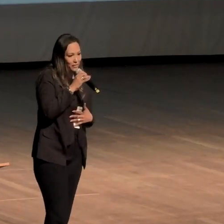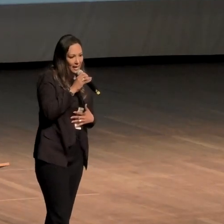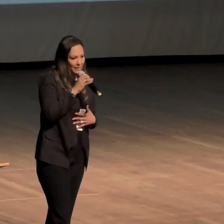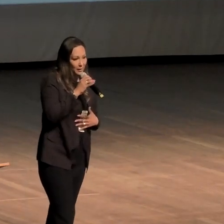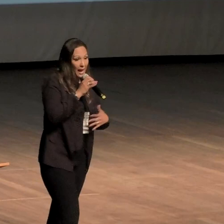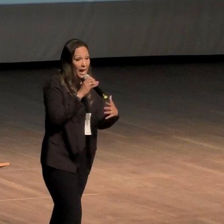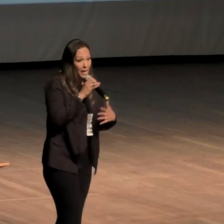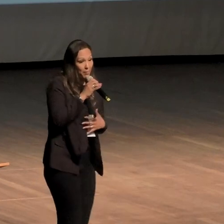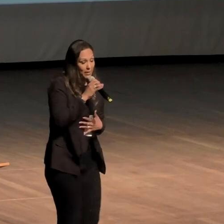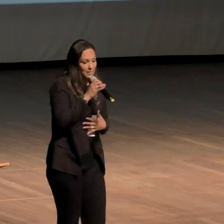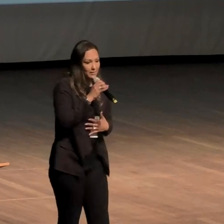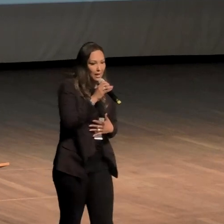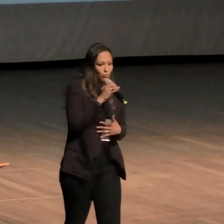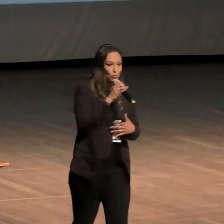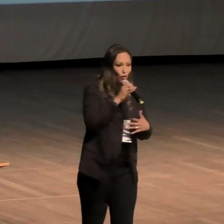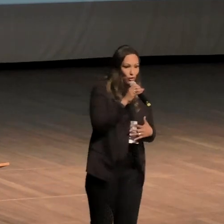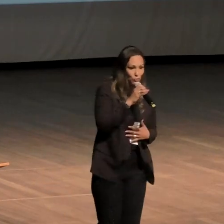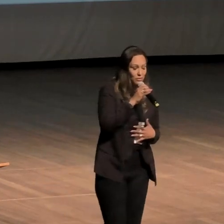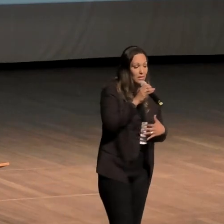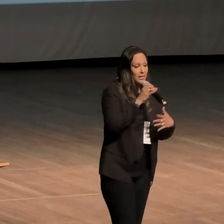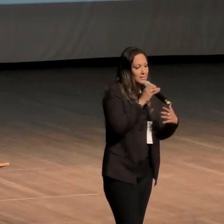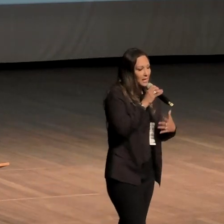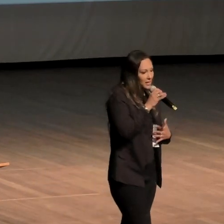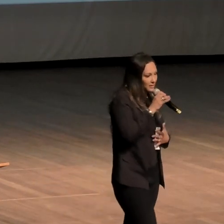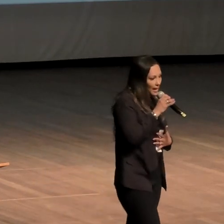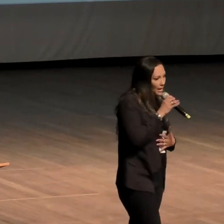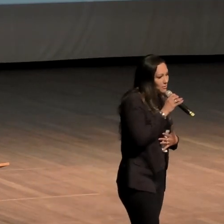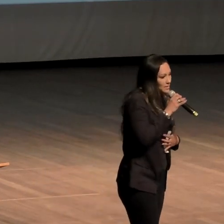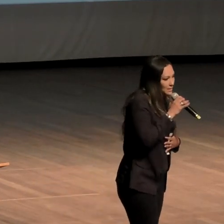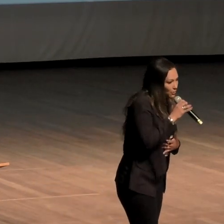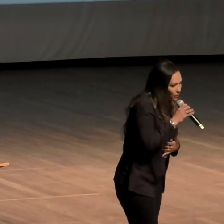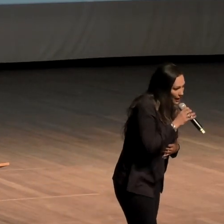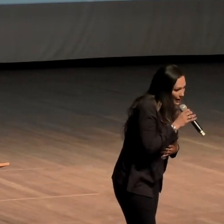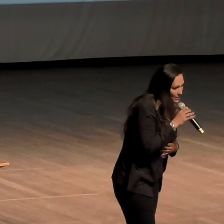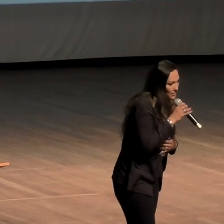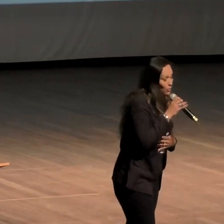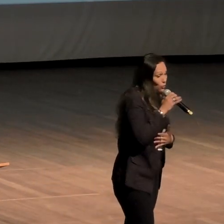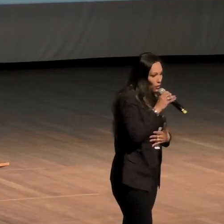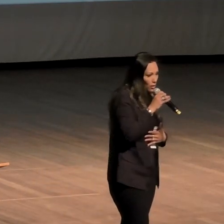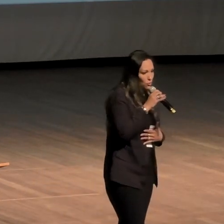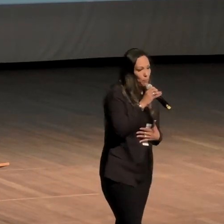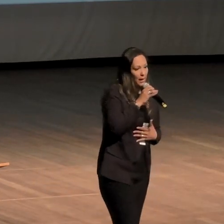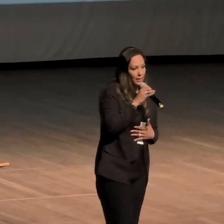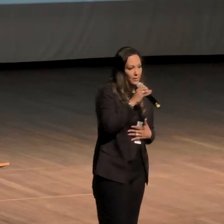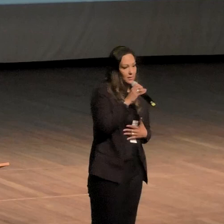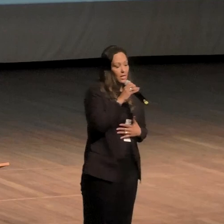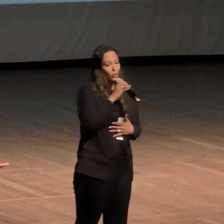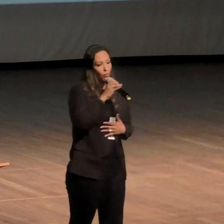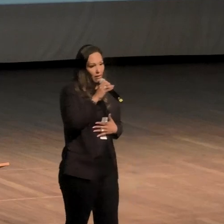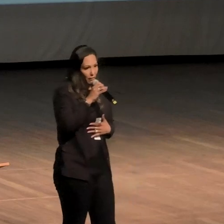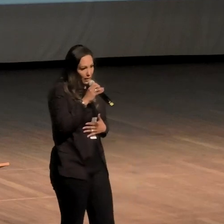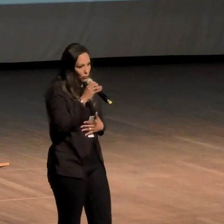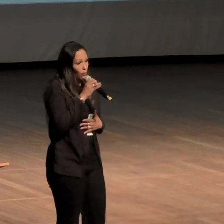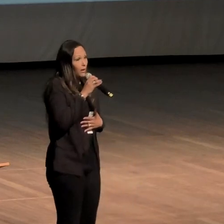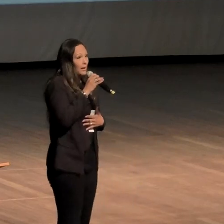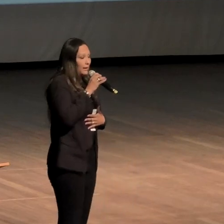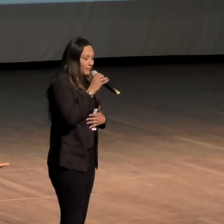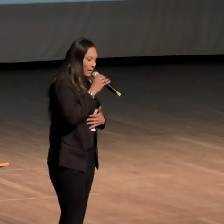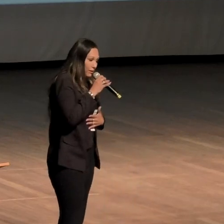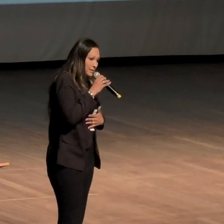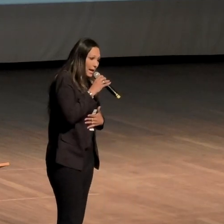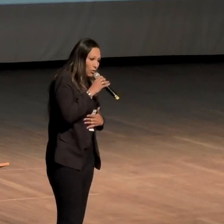desafiada a representar os nossos secretários estaduais do nosso país num evento